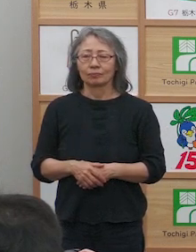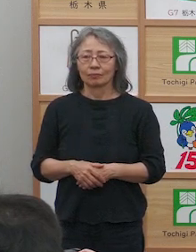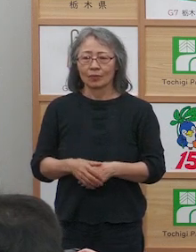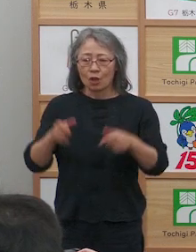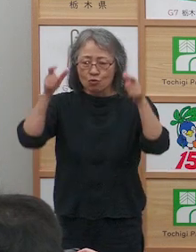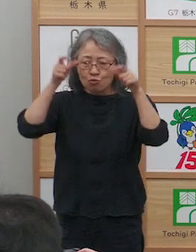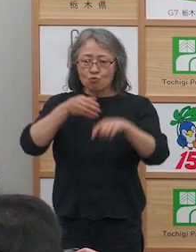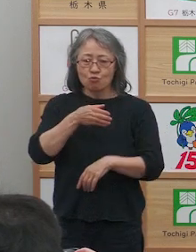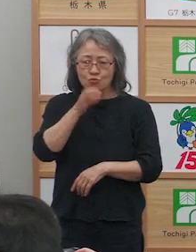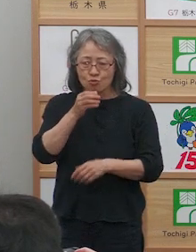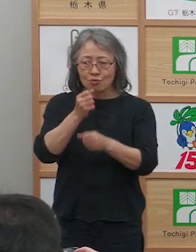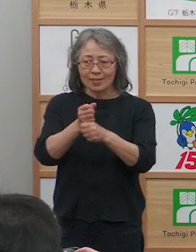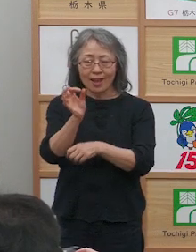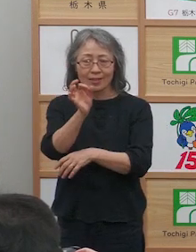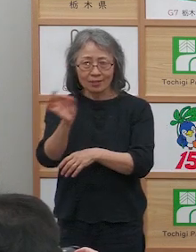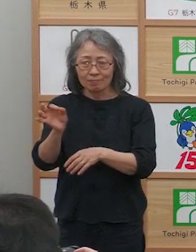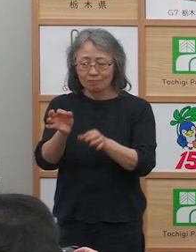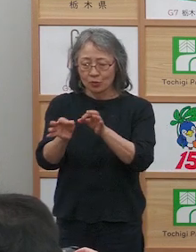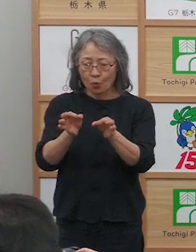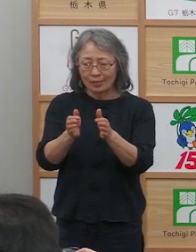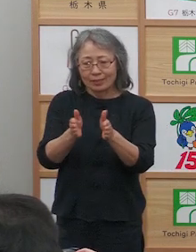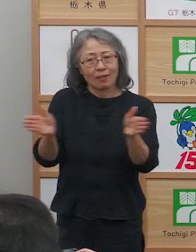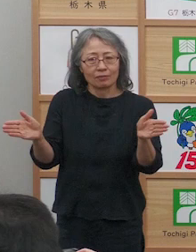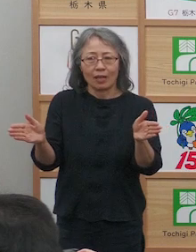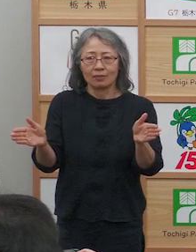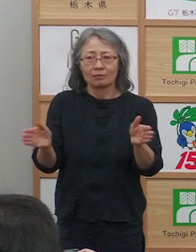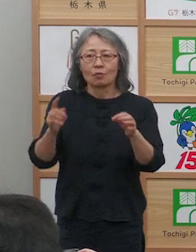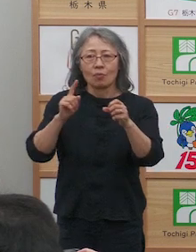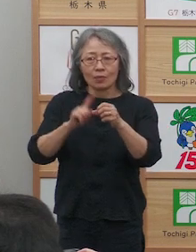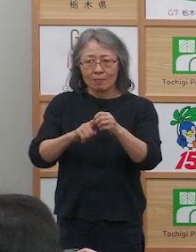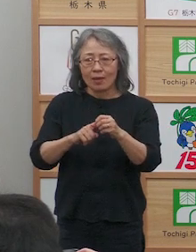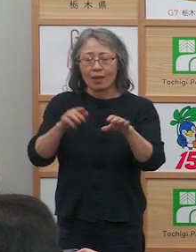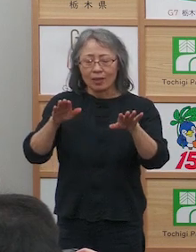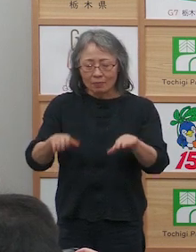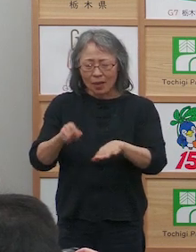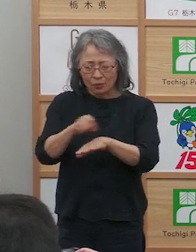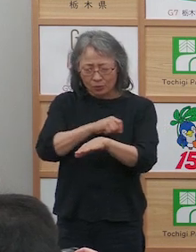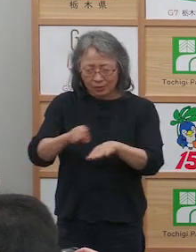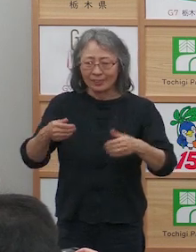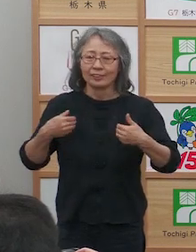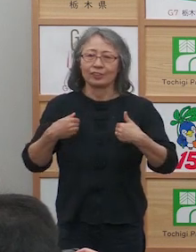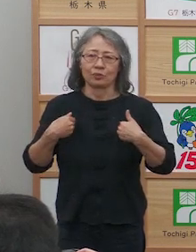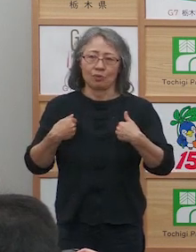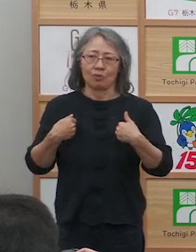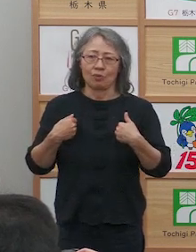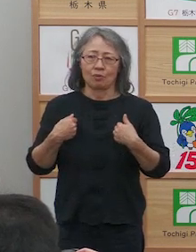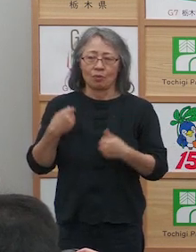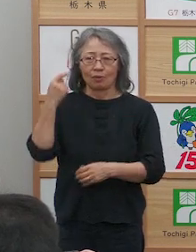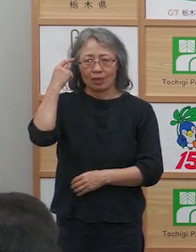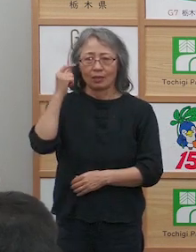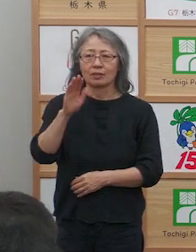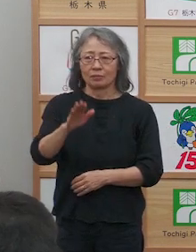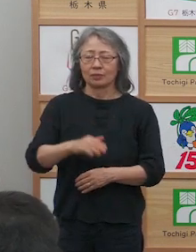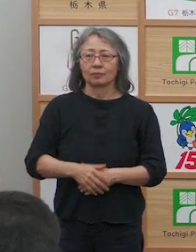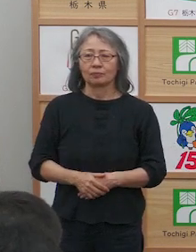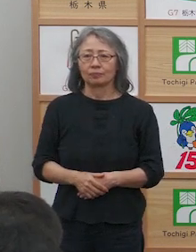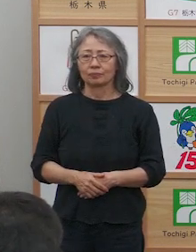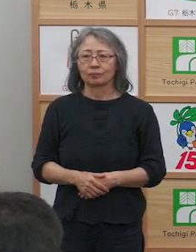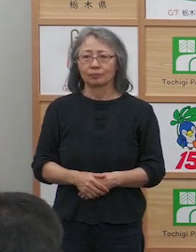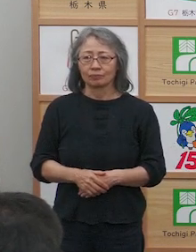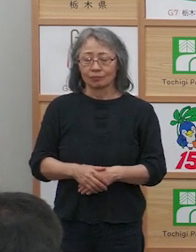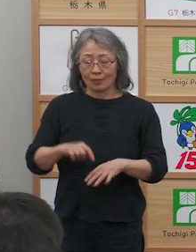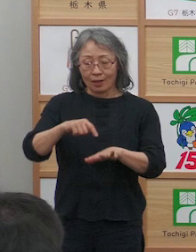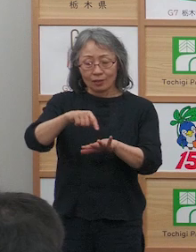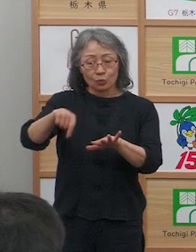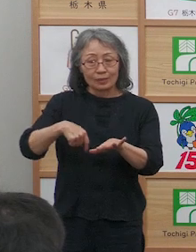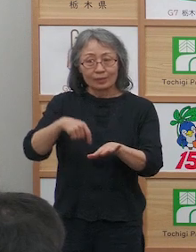牛乳、乳製品の消費拡大が今特に必要な時期だというふうに捉えました。県